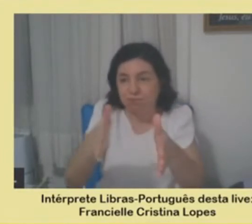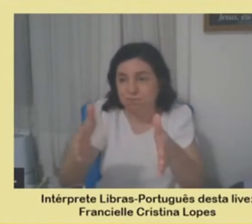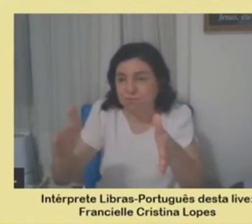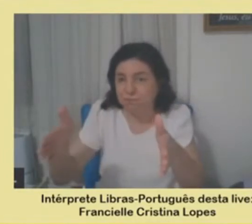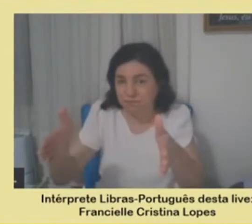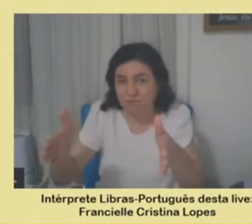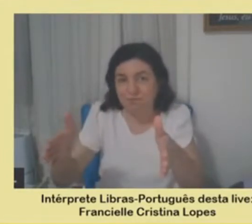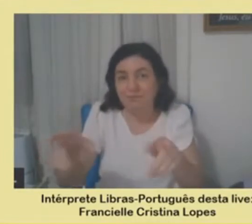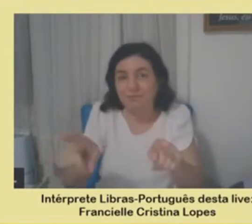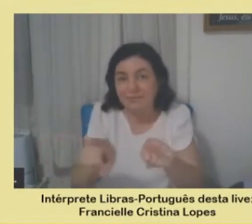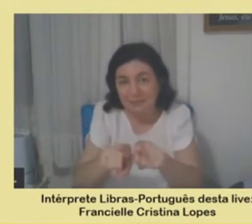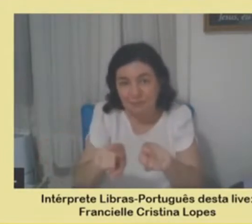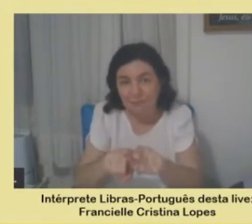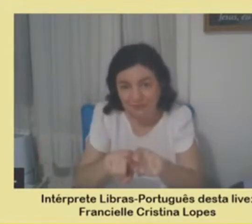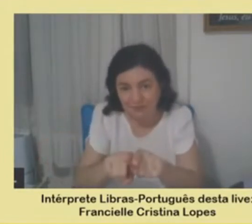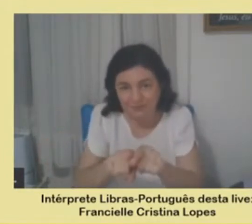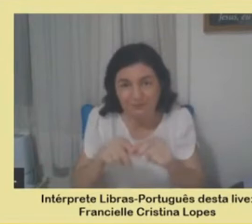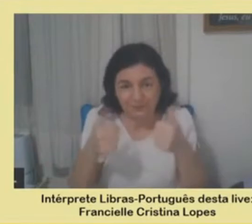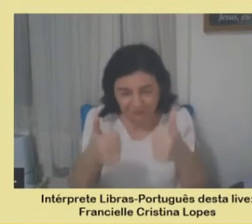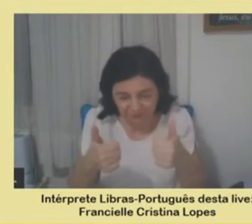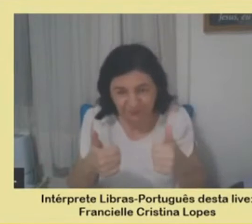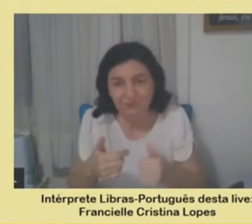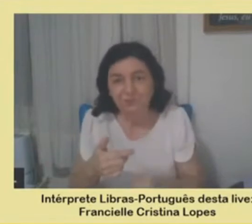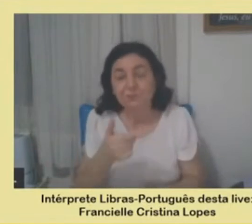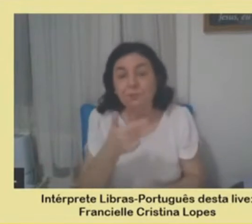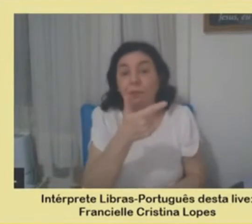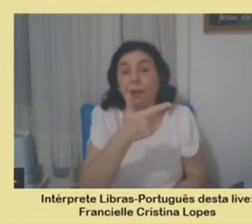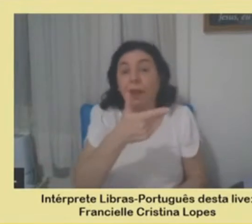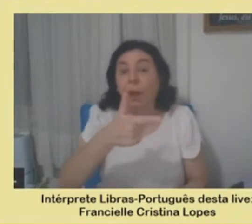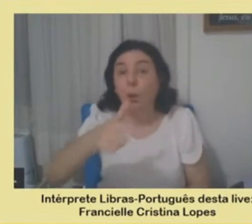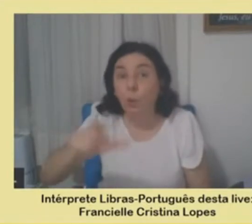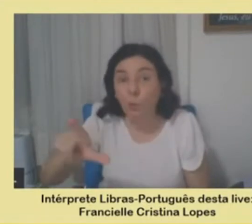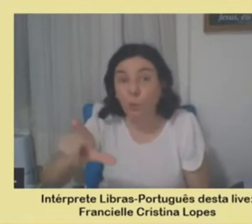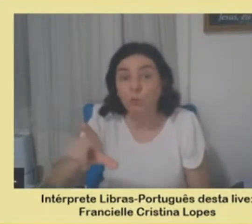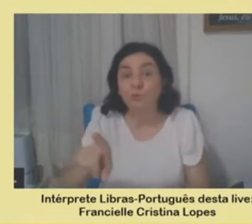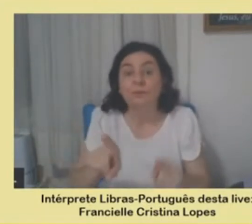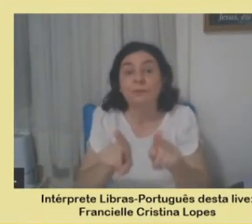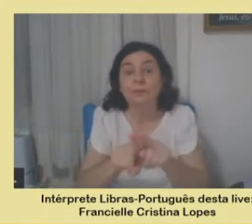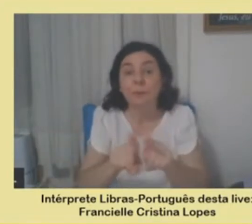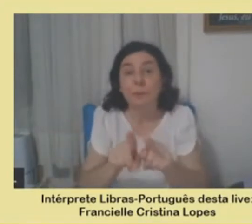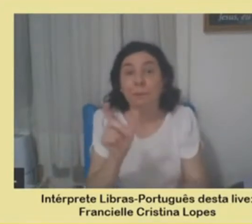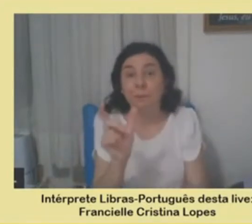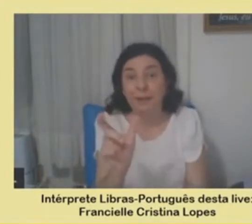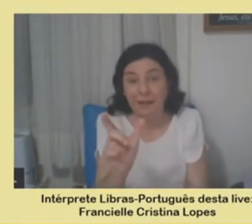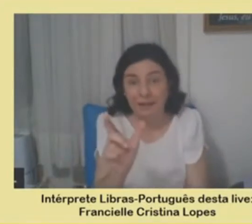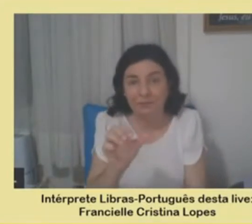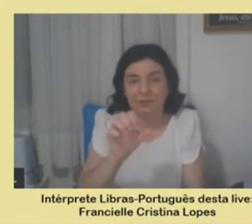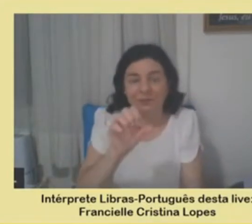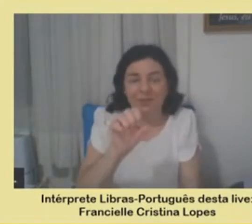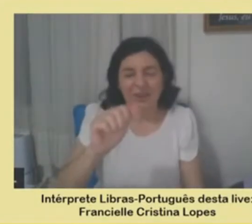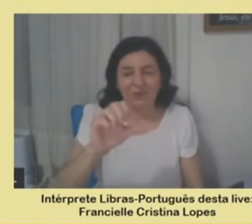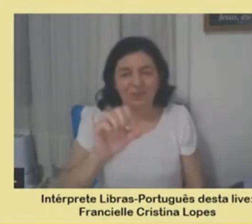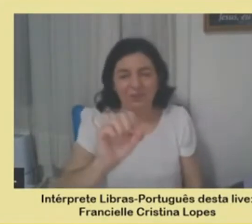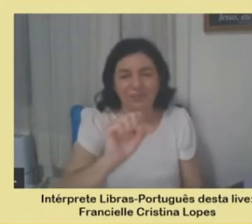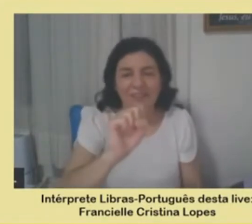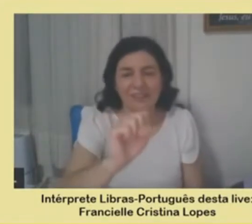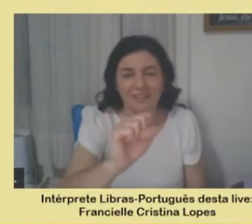Que pode ser 2, 3, 4, depende de quantas colunas forem feitas durante o MMC.